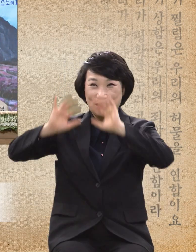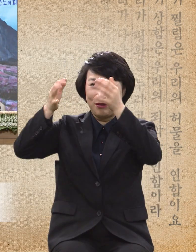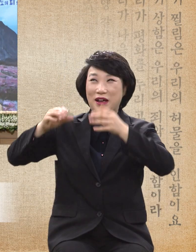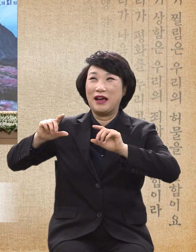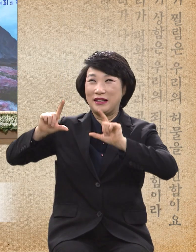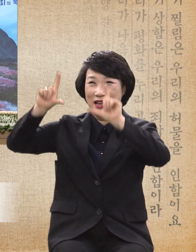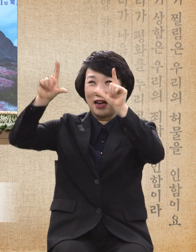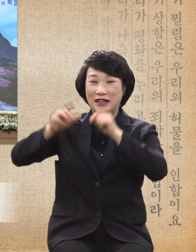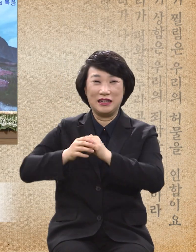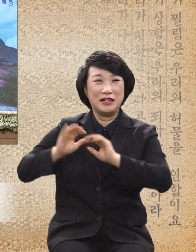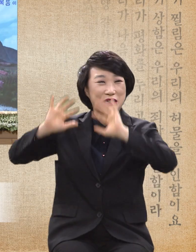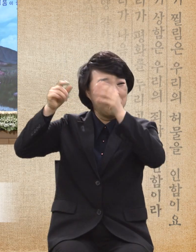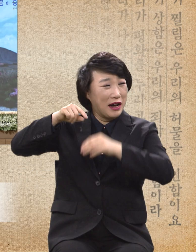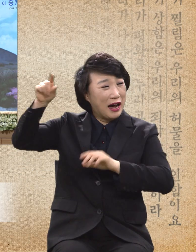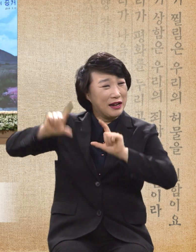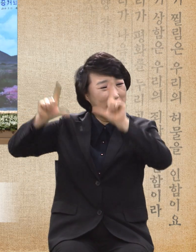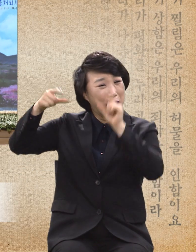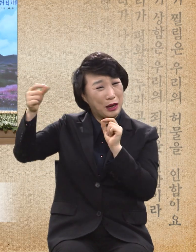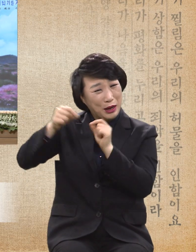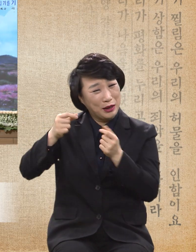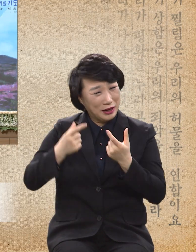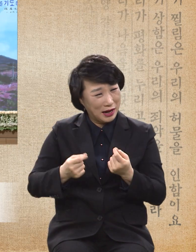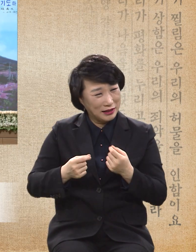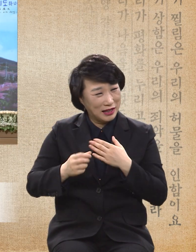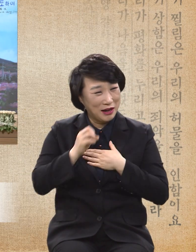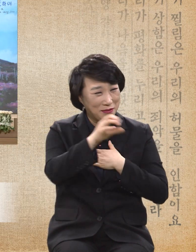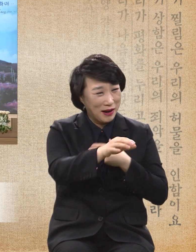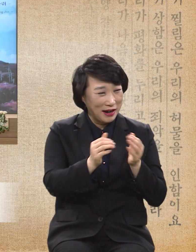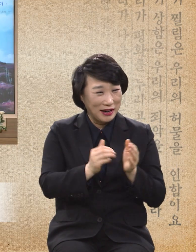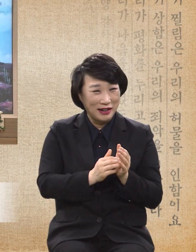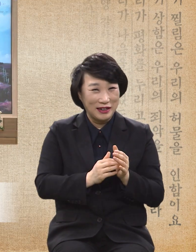날이 그리 멀지 않은 것 같다 라고